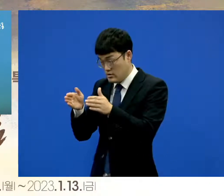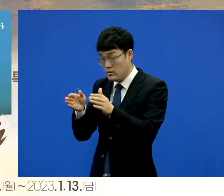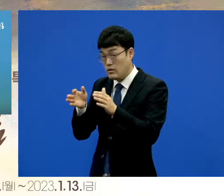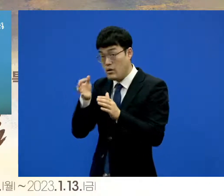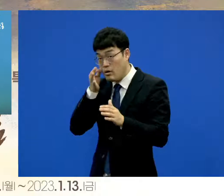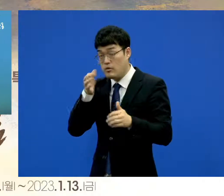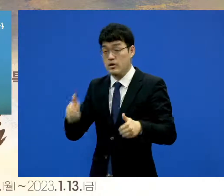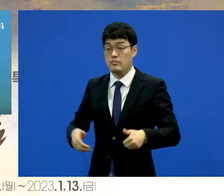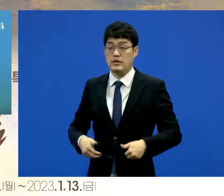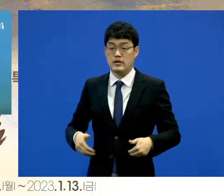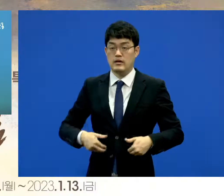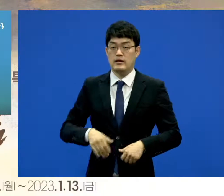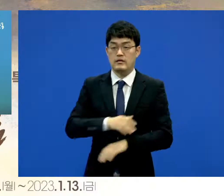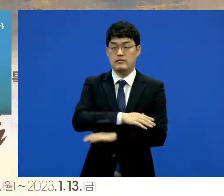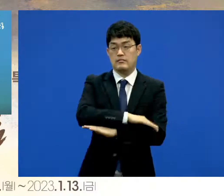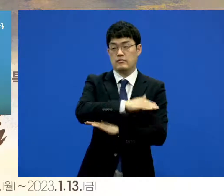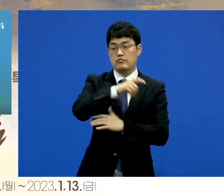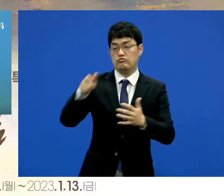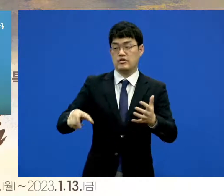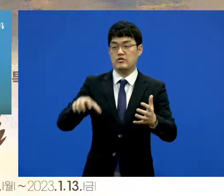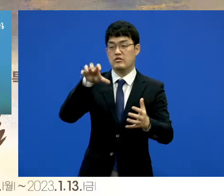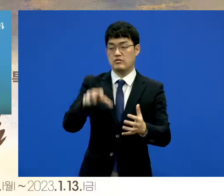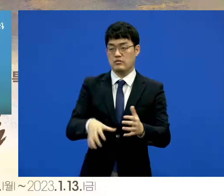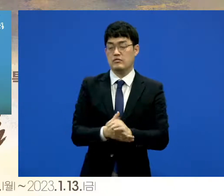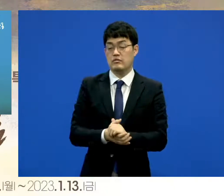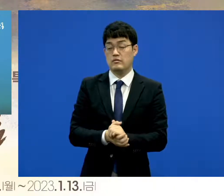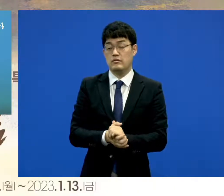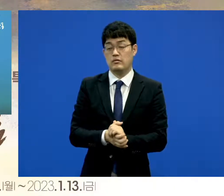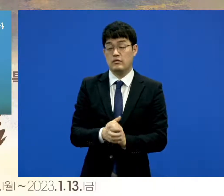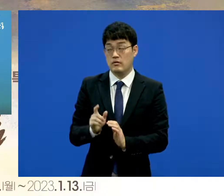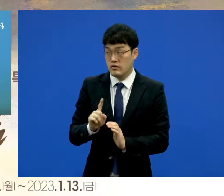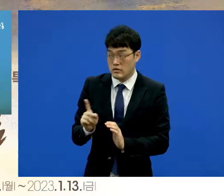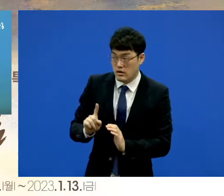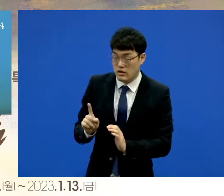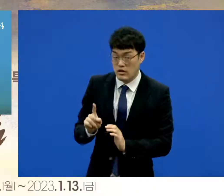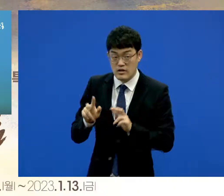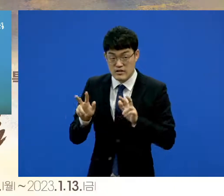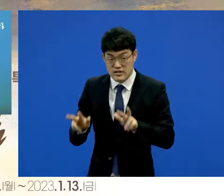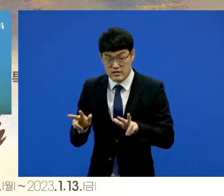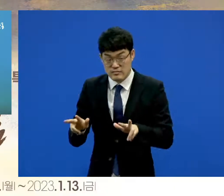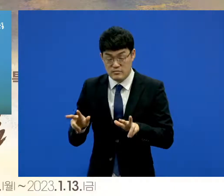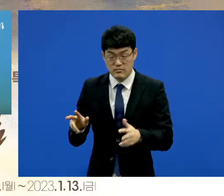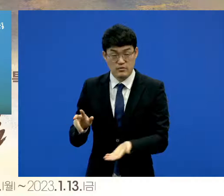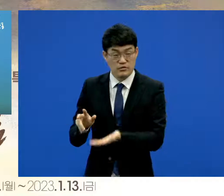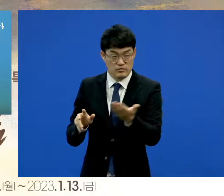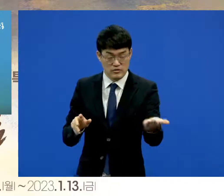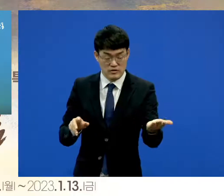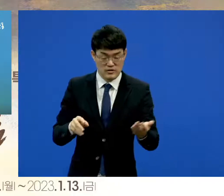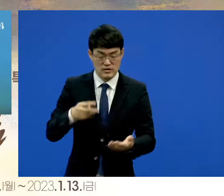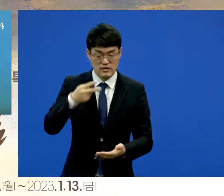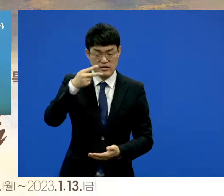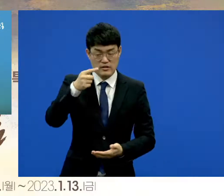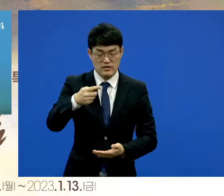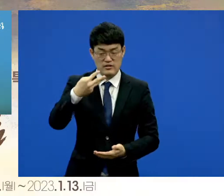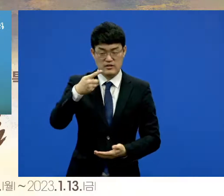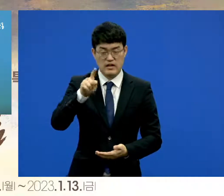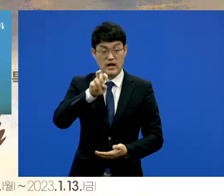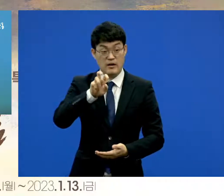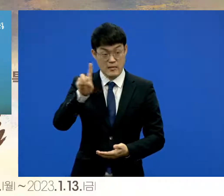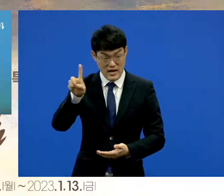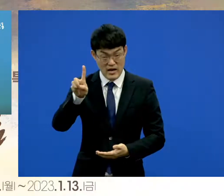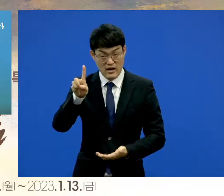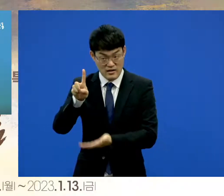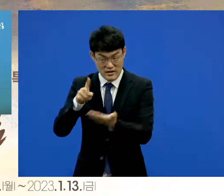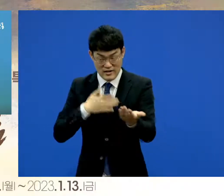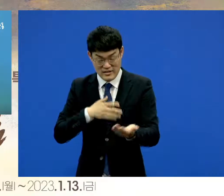이야기 중에서도 가장 긴장도가 높아지고 있는 대목입니다. 드라마라면 여기서 중단하고 광고가 나오는 순간입니다.